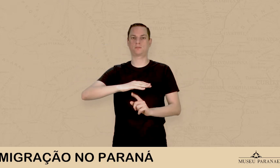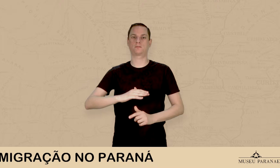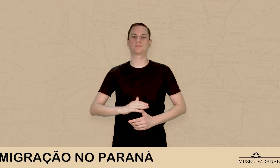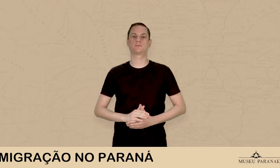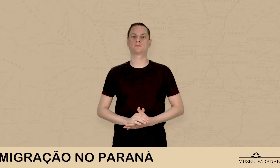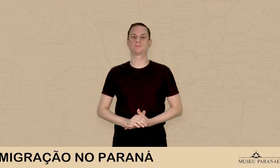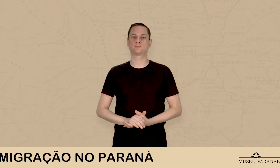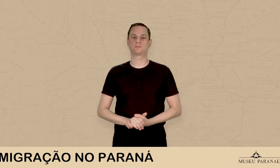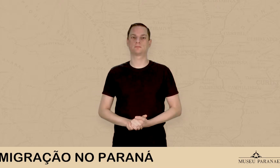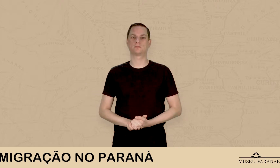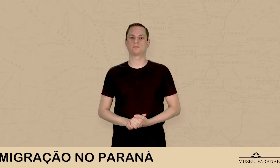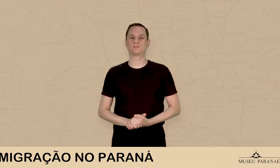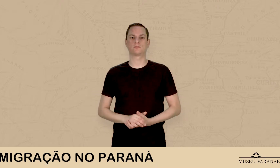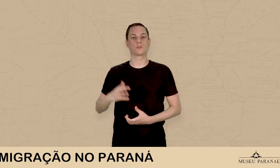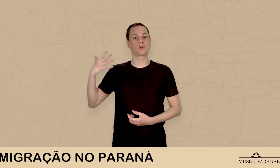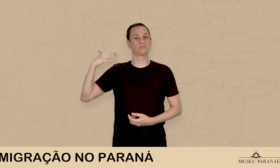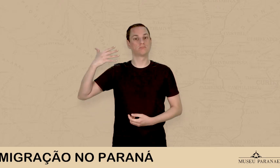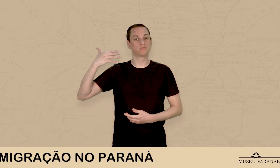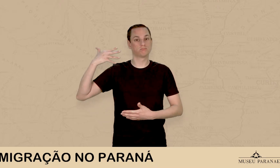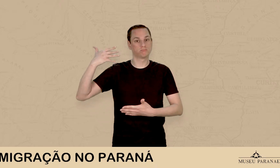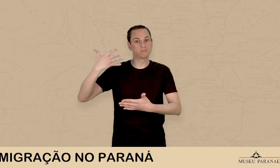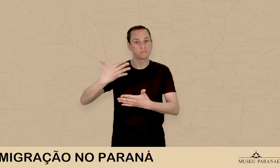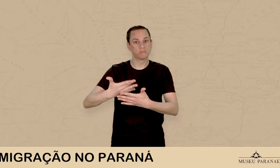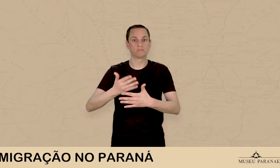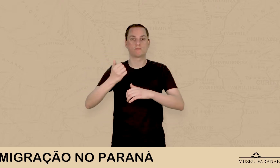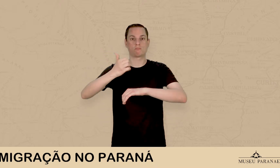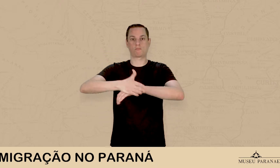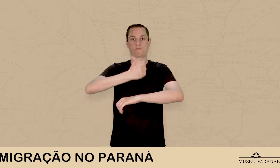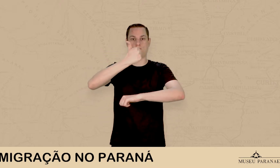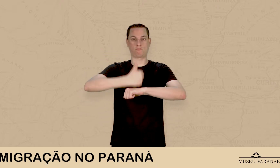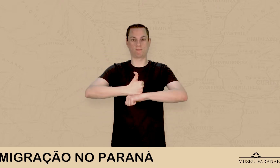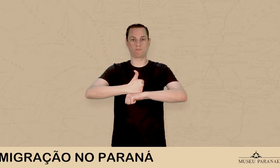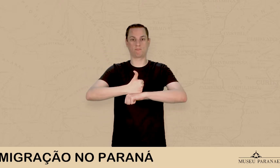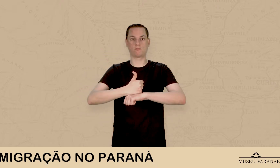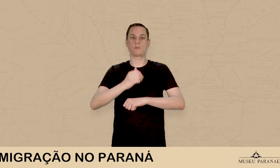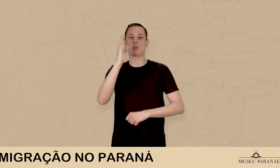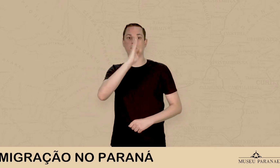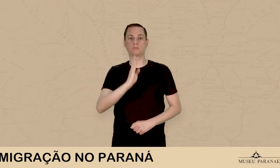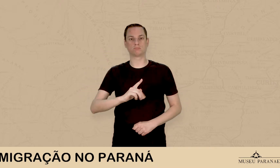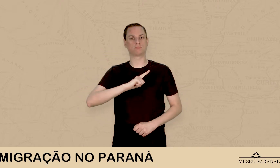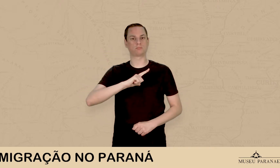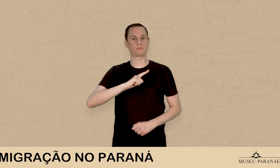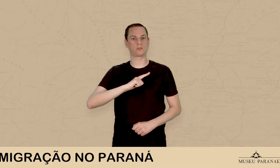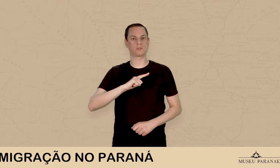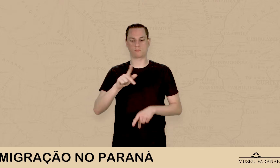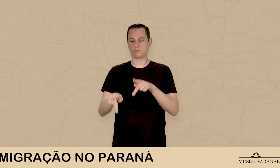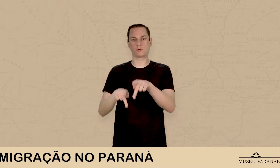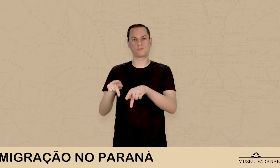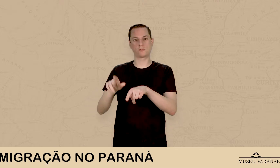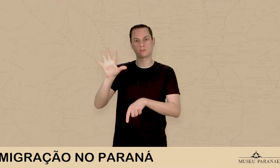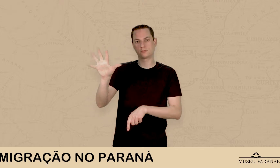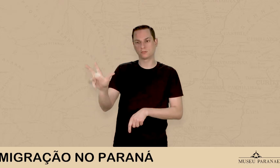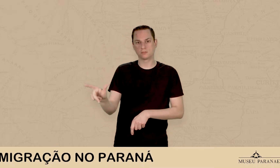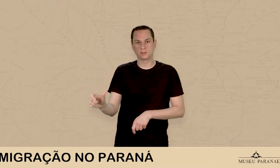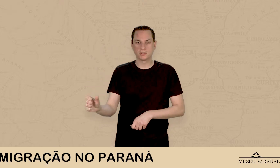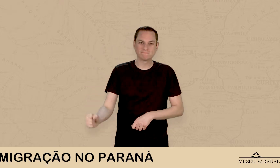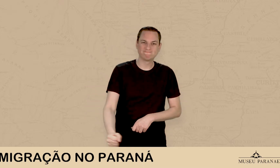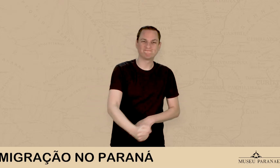paranaense. Esse período aconteceu após a colonização do Brasil, em que povos africanos foram escravizados